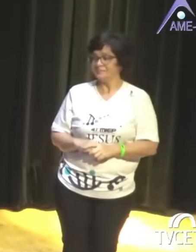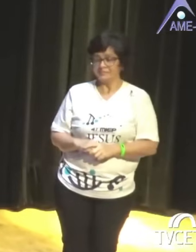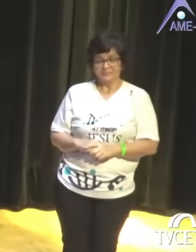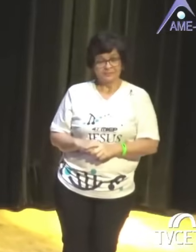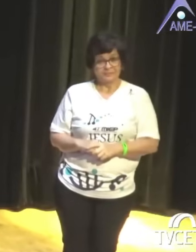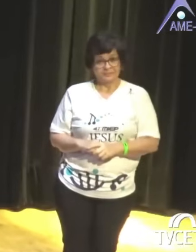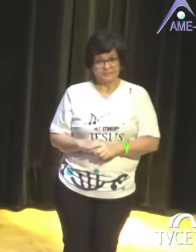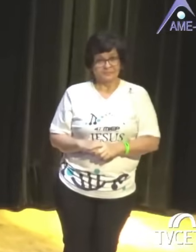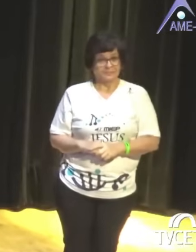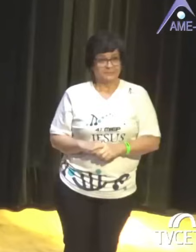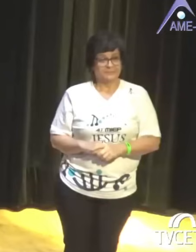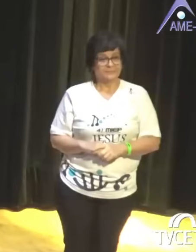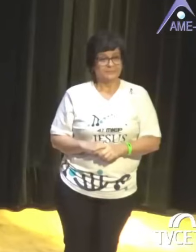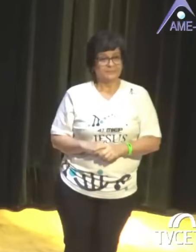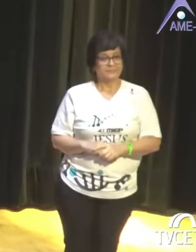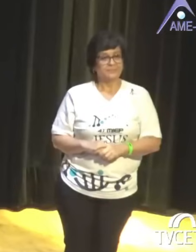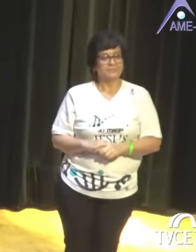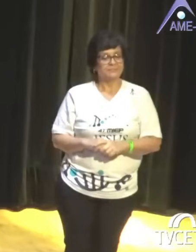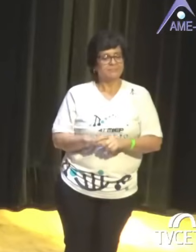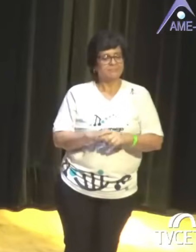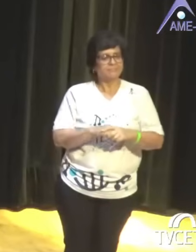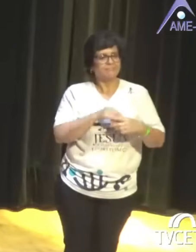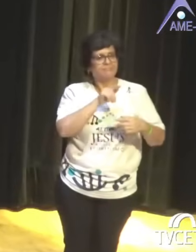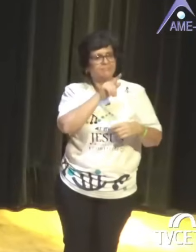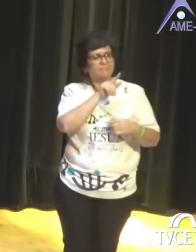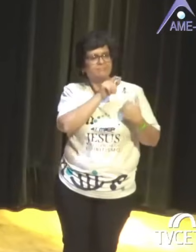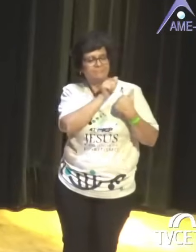esforço então um